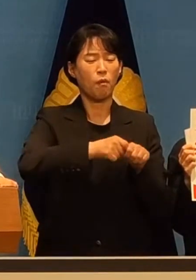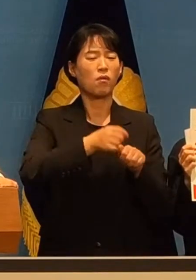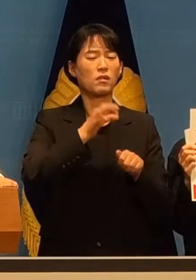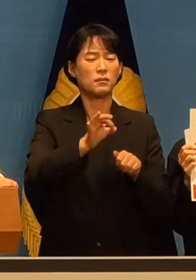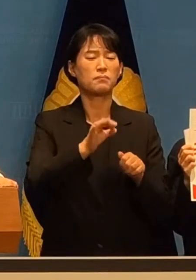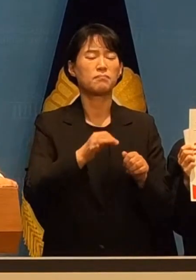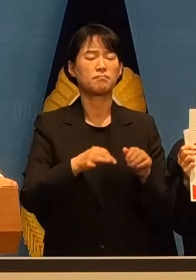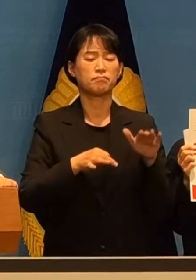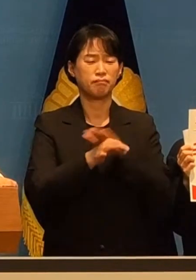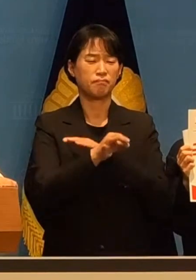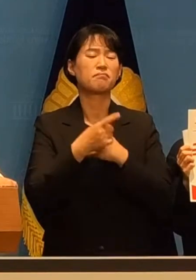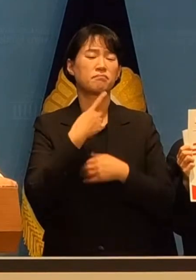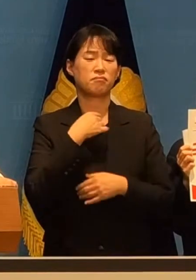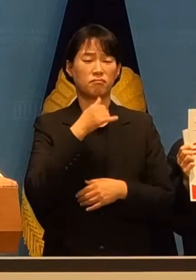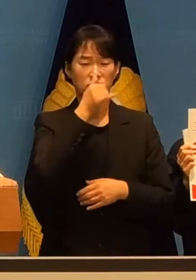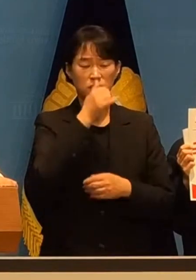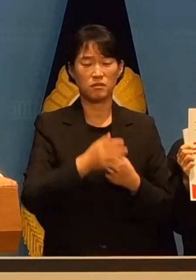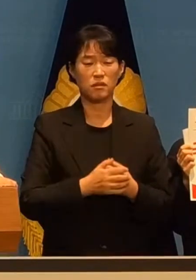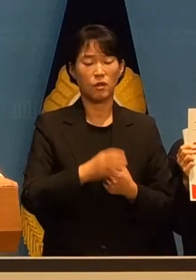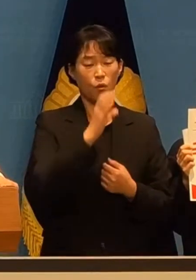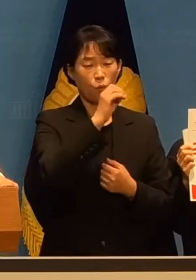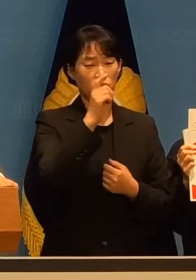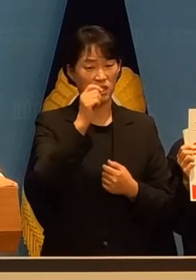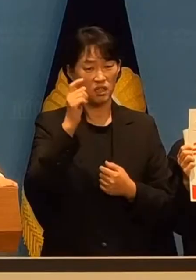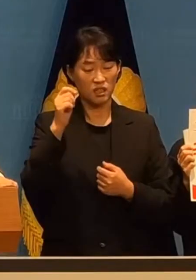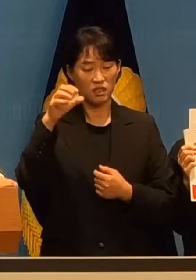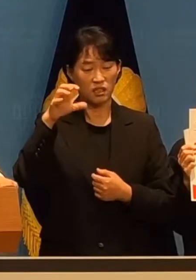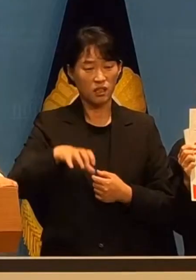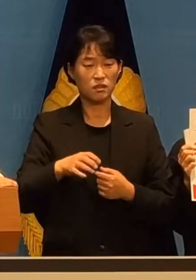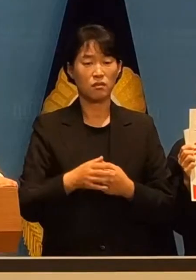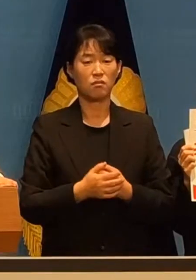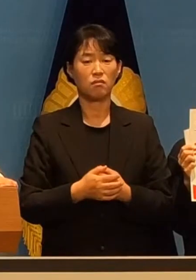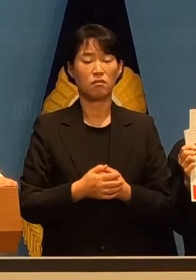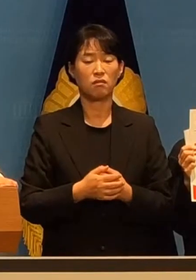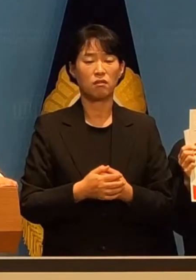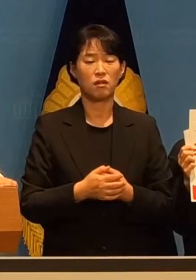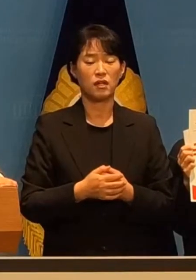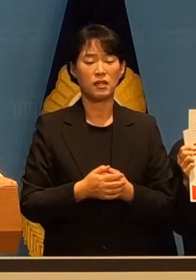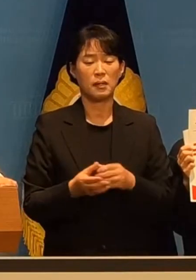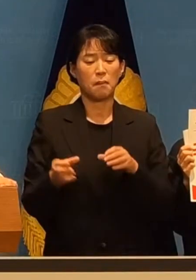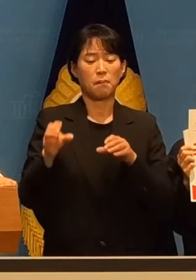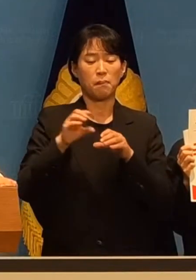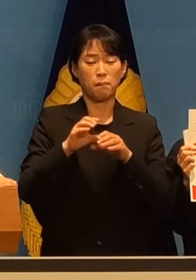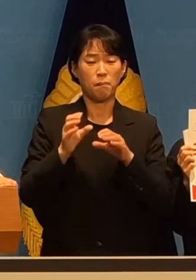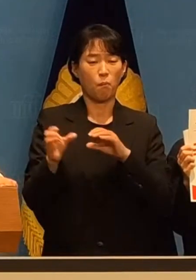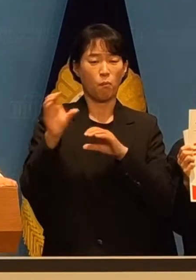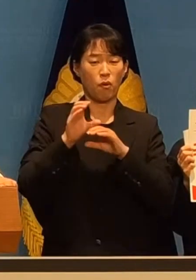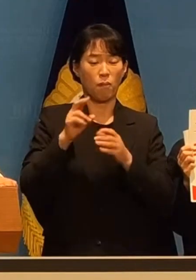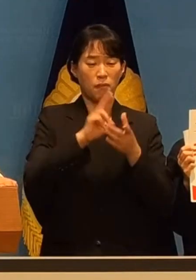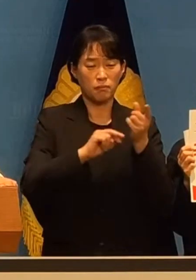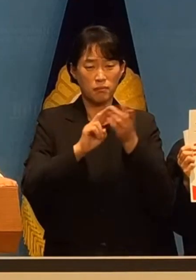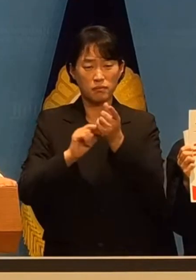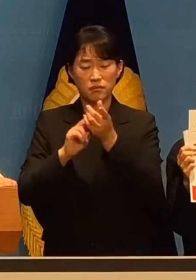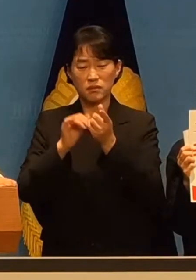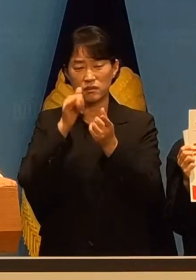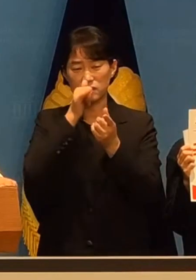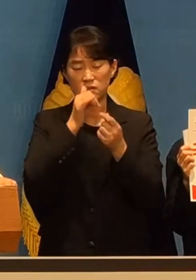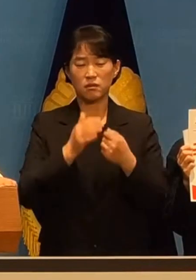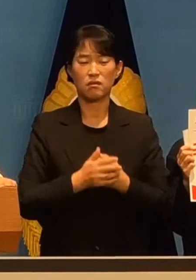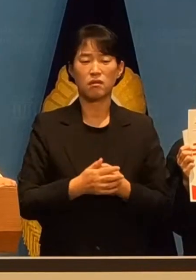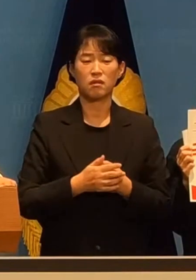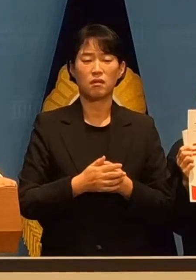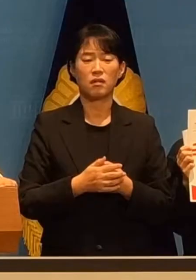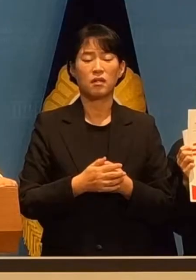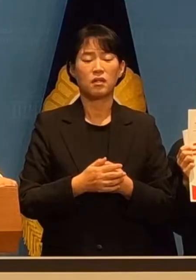했습니다. OTT 시장에서는 와우 멤버십이라는 끼어 팔기를 통해 가지고 기존에 있던 OTT 업체들을